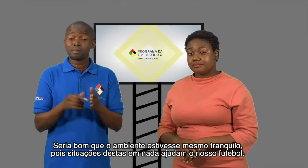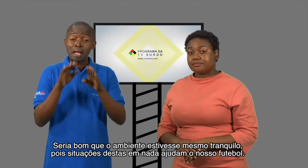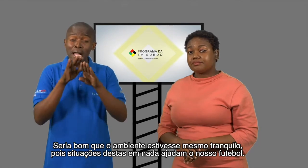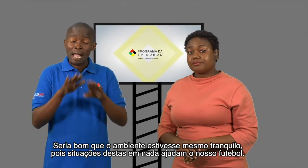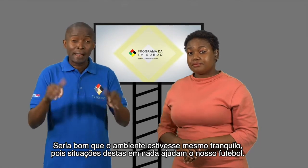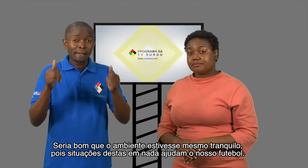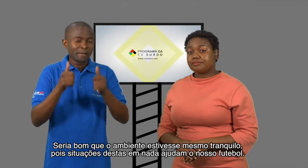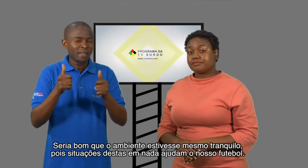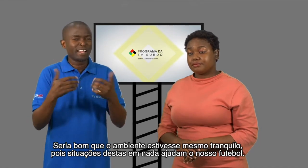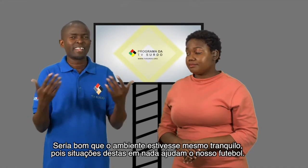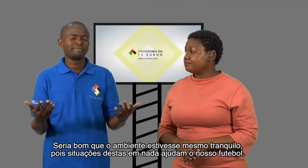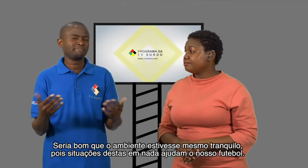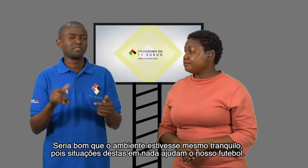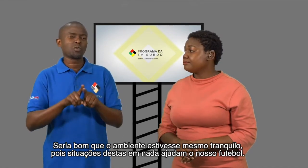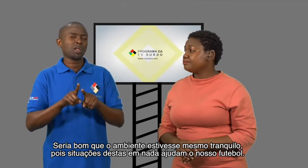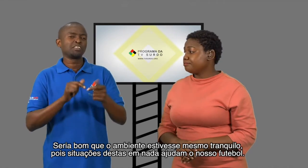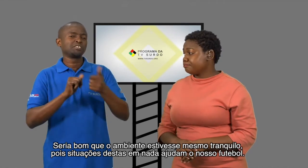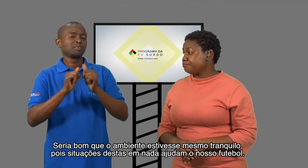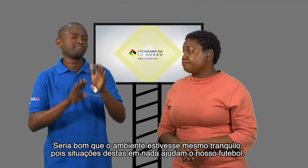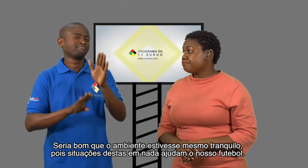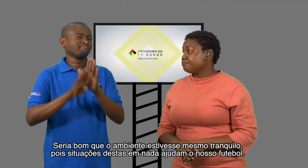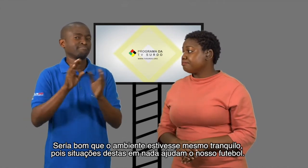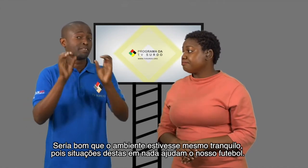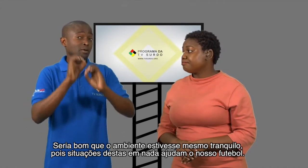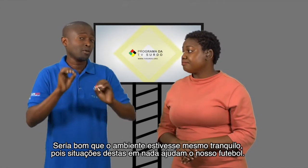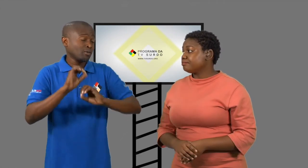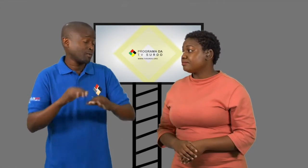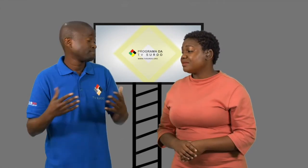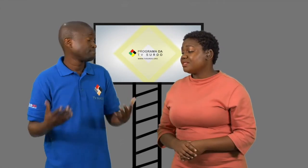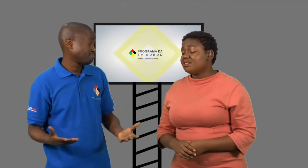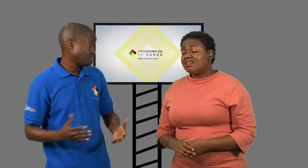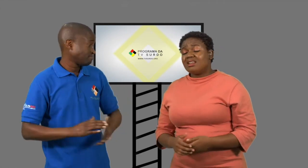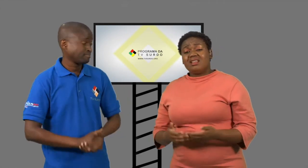situações destas em nada ajudam o nosso futebol.